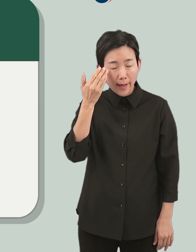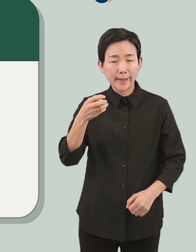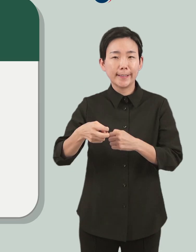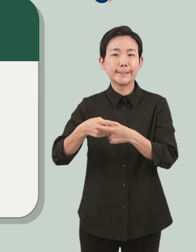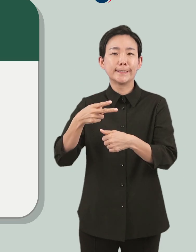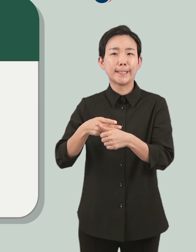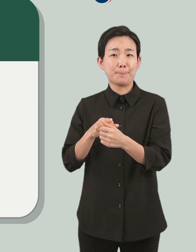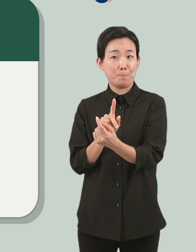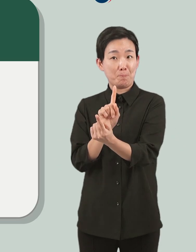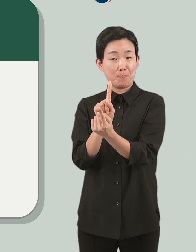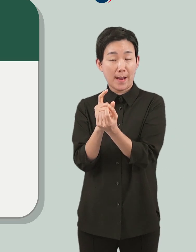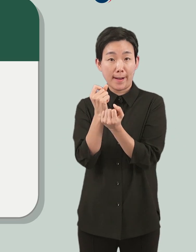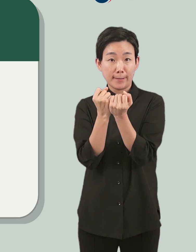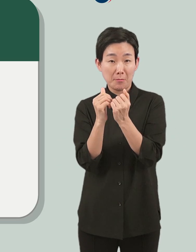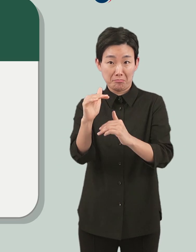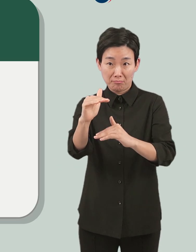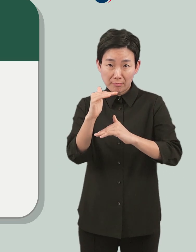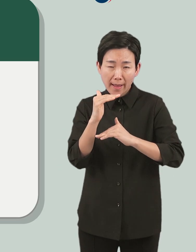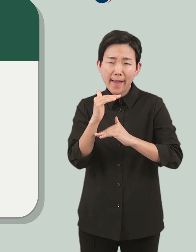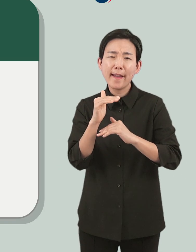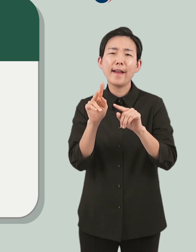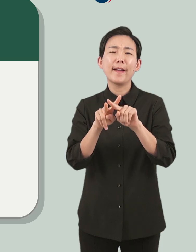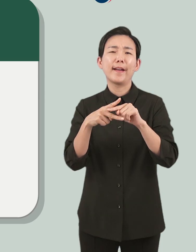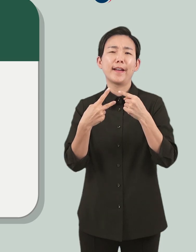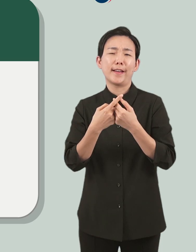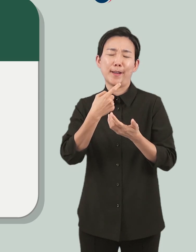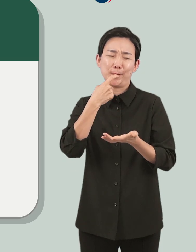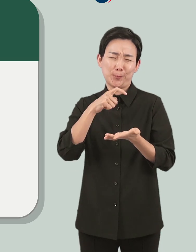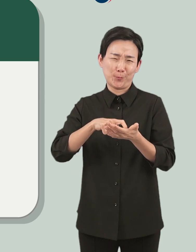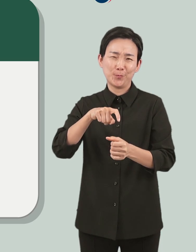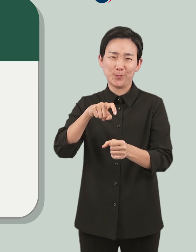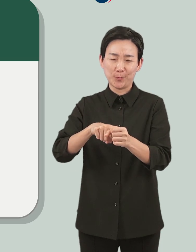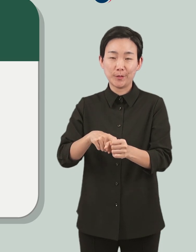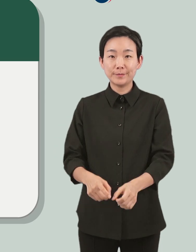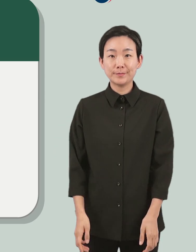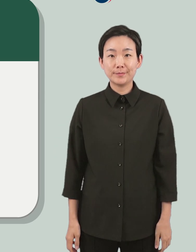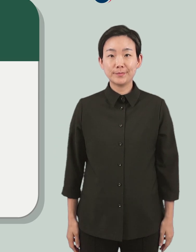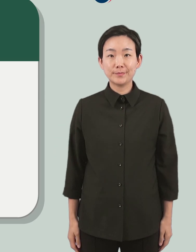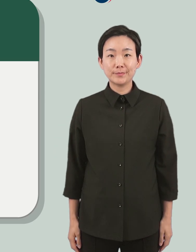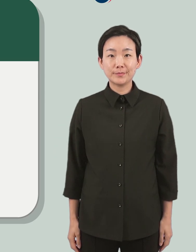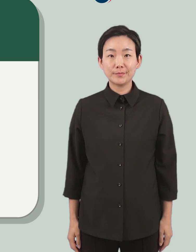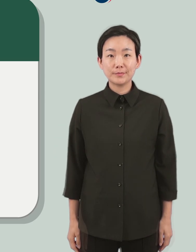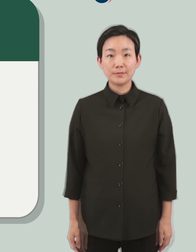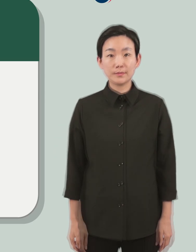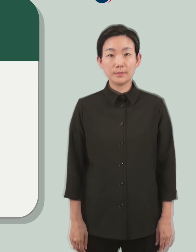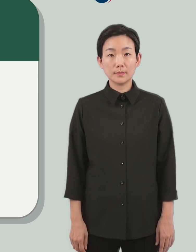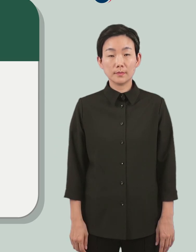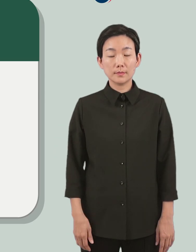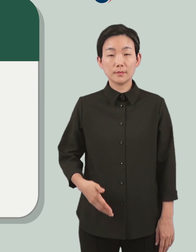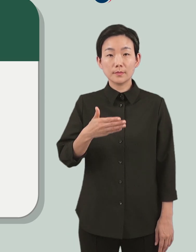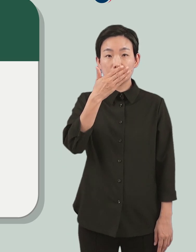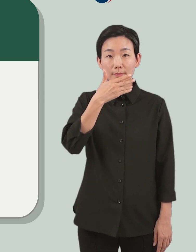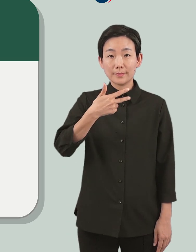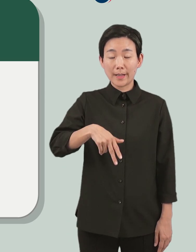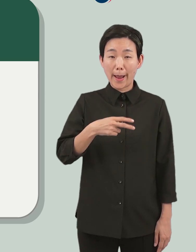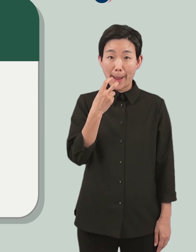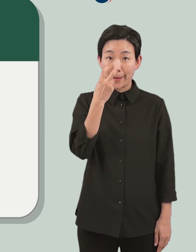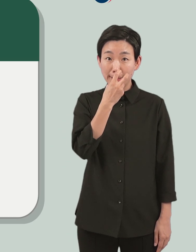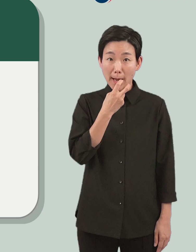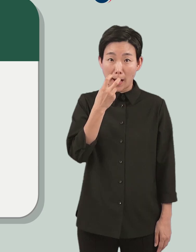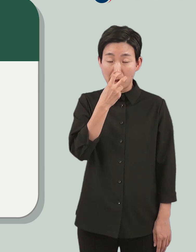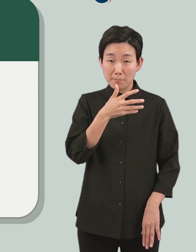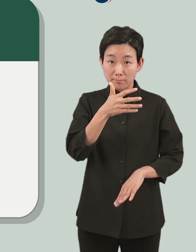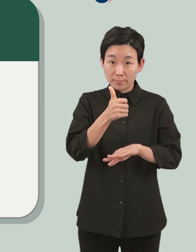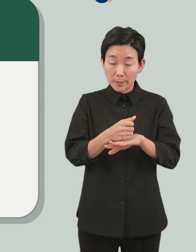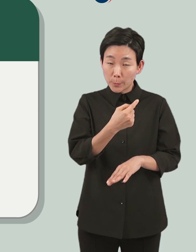의사와 상담 시 진단과 치료에 도움을 주려는 용도입니다. 본 의료기기는 체외 진단용으로만 사용해야 하며 정확한